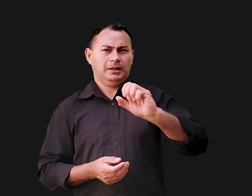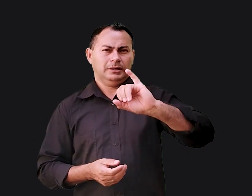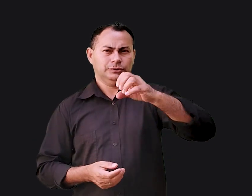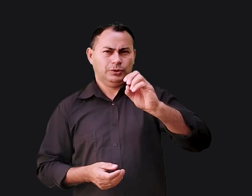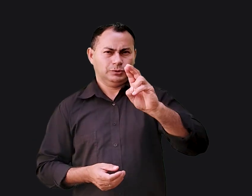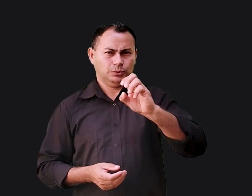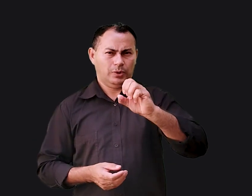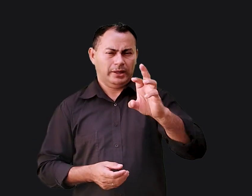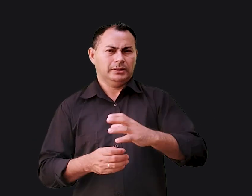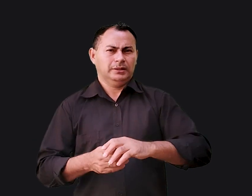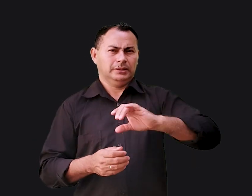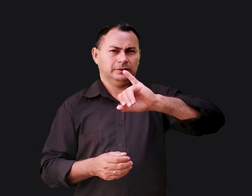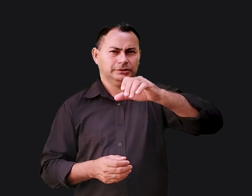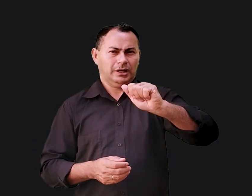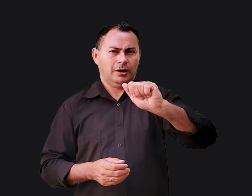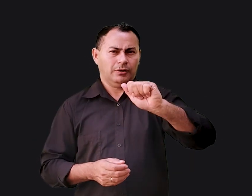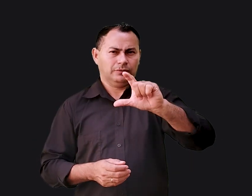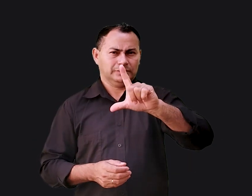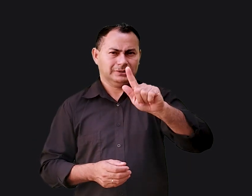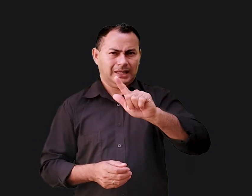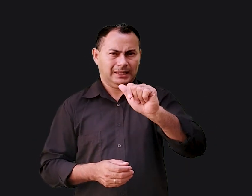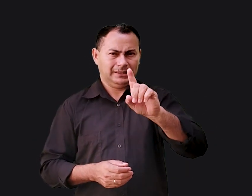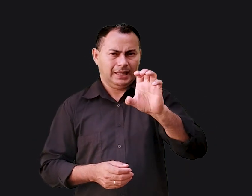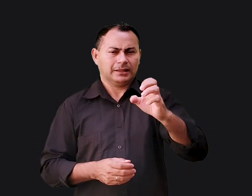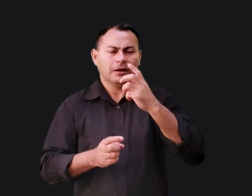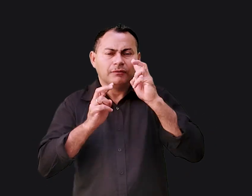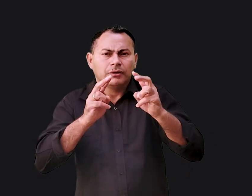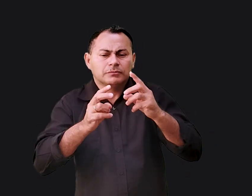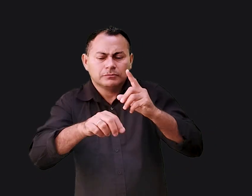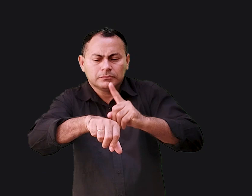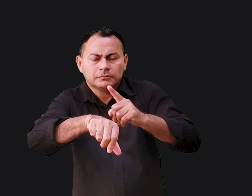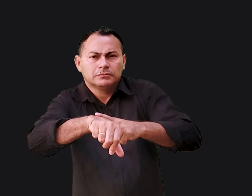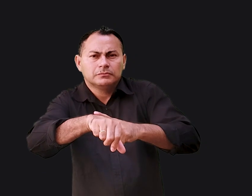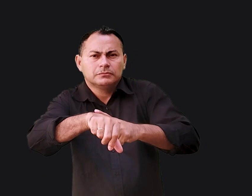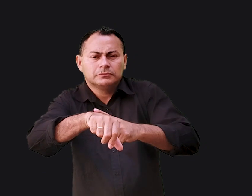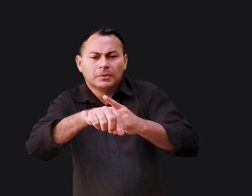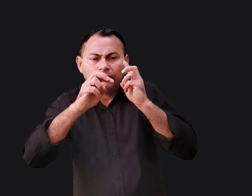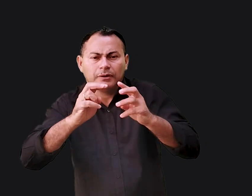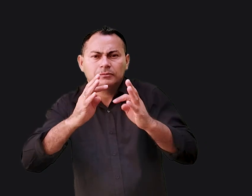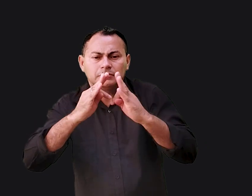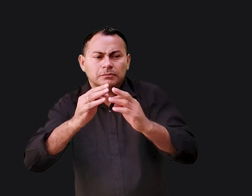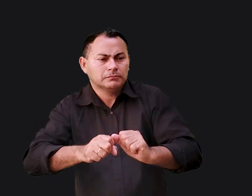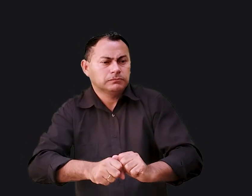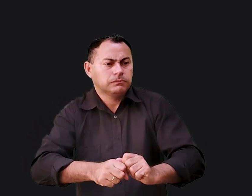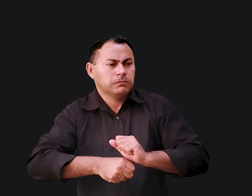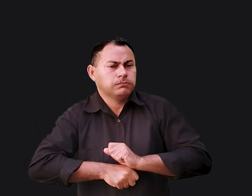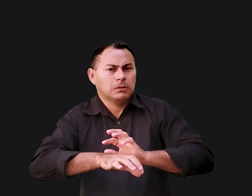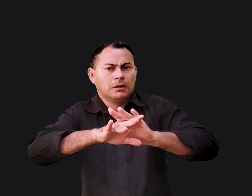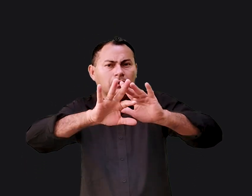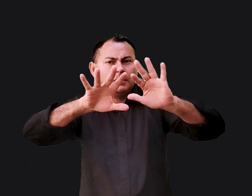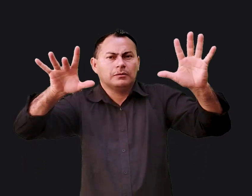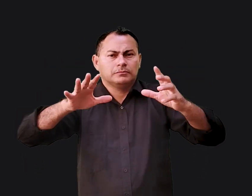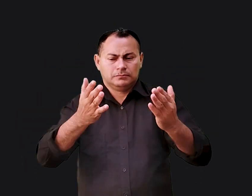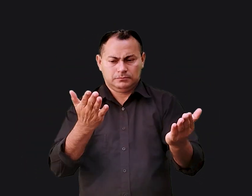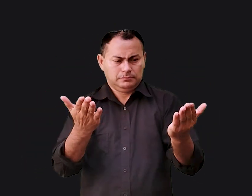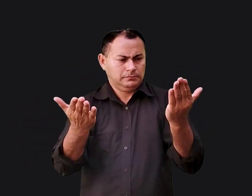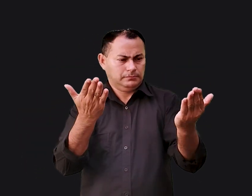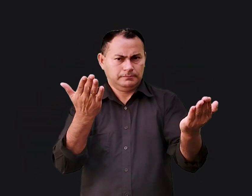ao restante do povo: quem de vocês viu este templo em seu primeiro esplendor? Comparado a